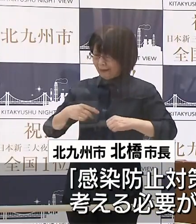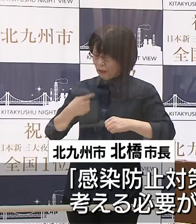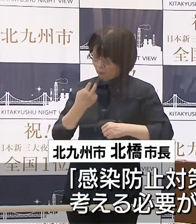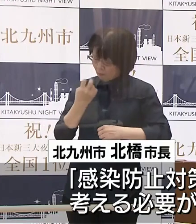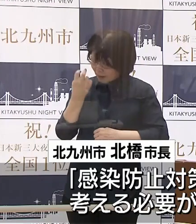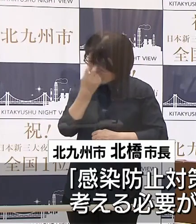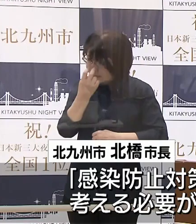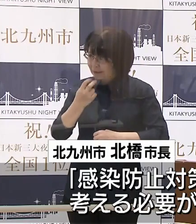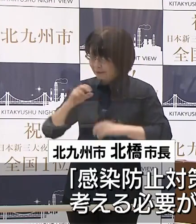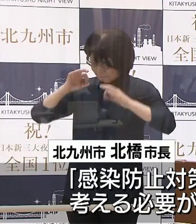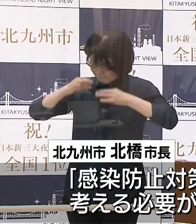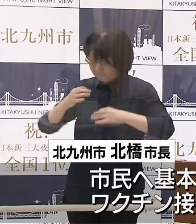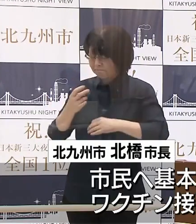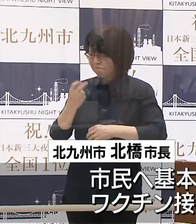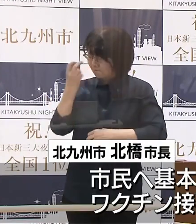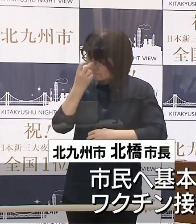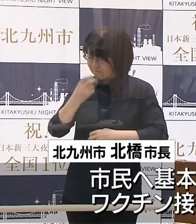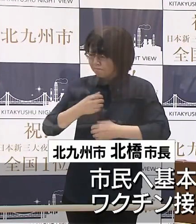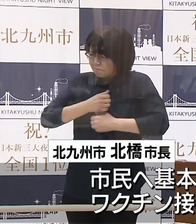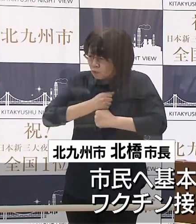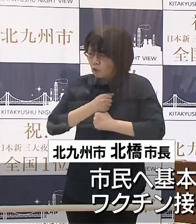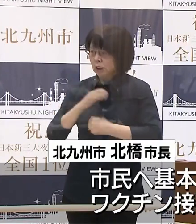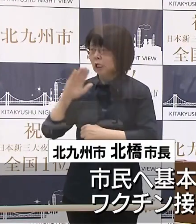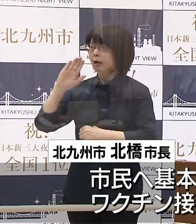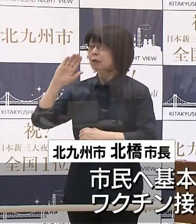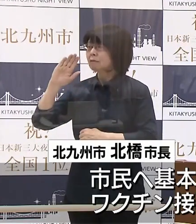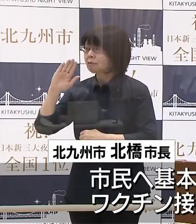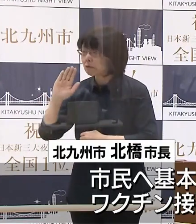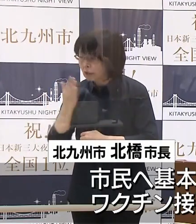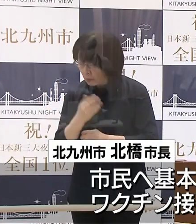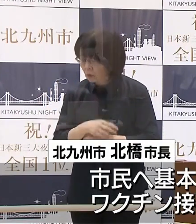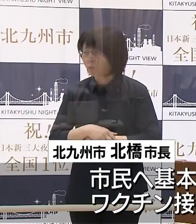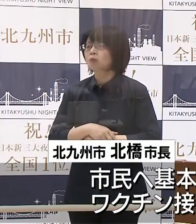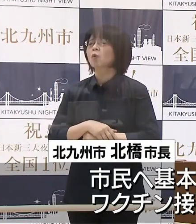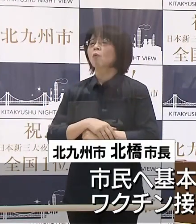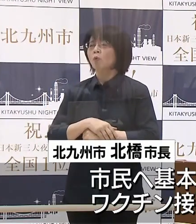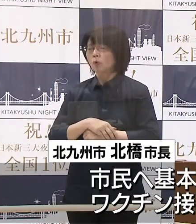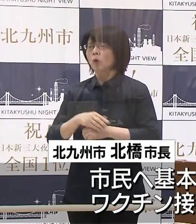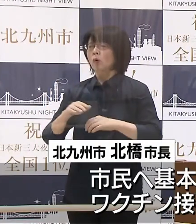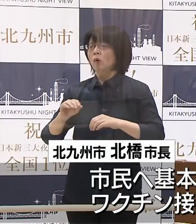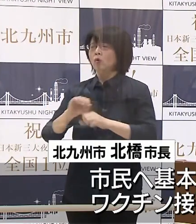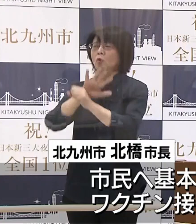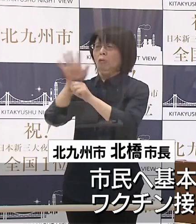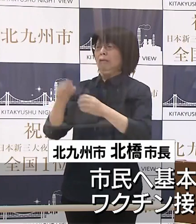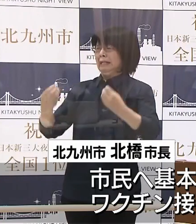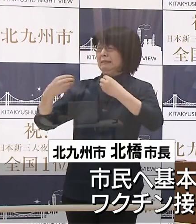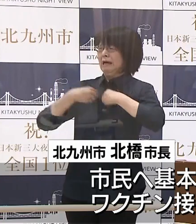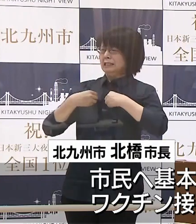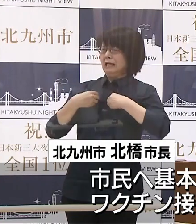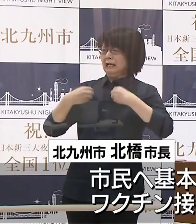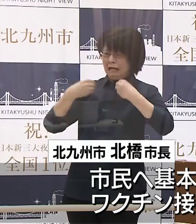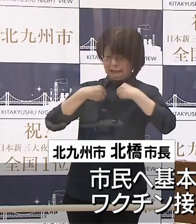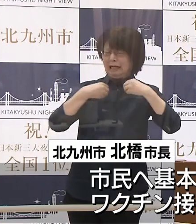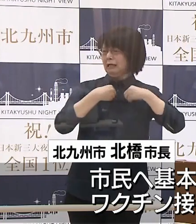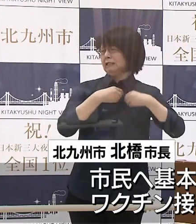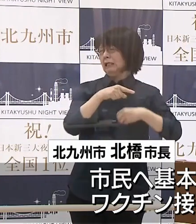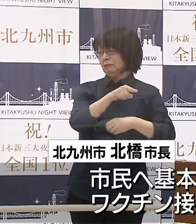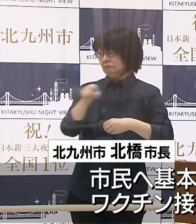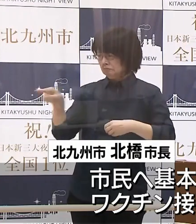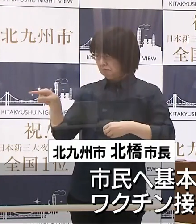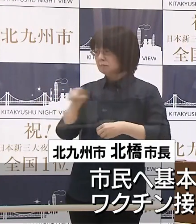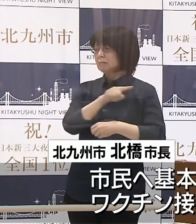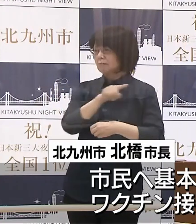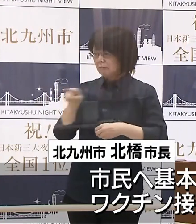あると述べました夏休みを迎えるなか市民に対して基本的な感染対策の徹底やワクチン